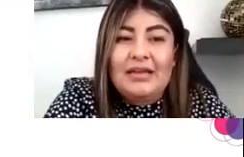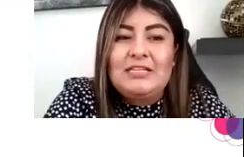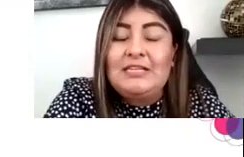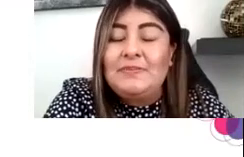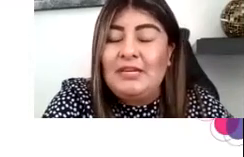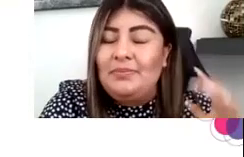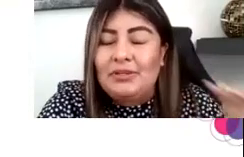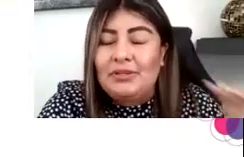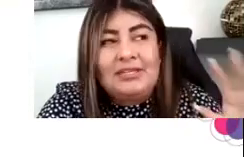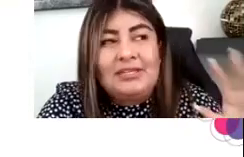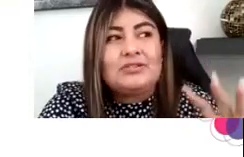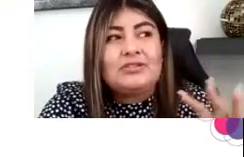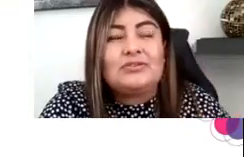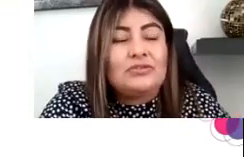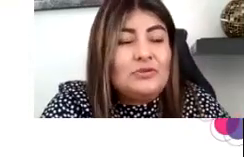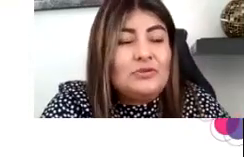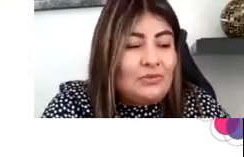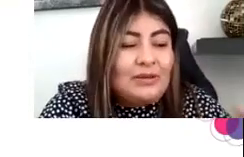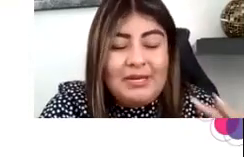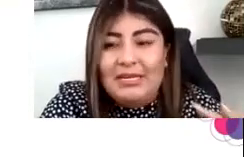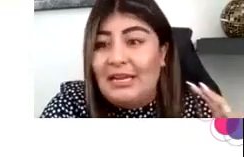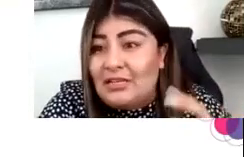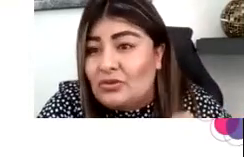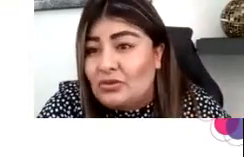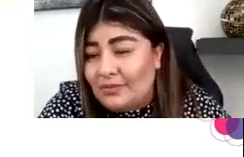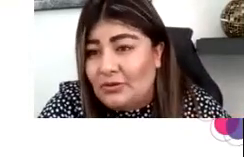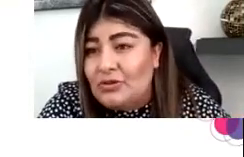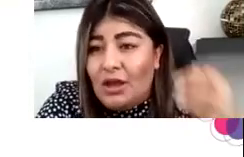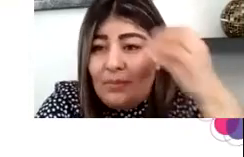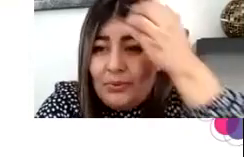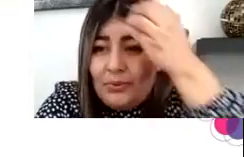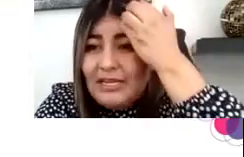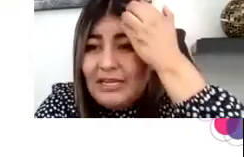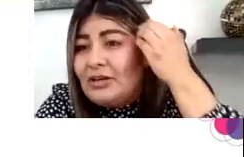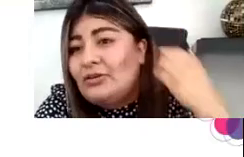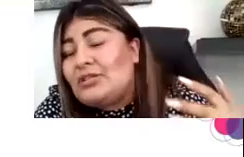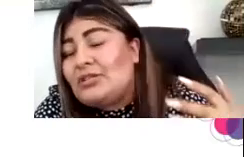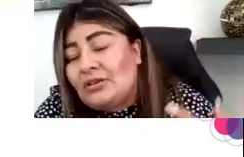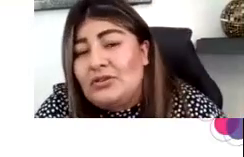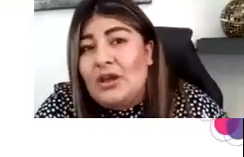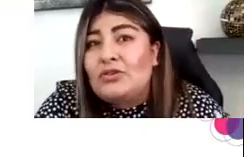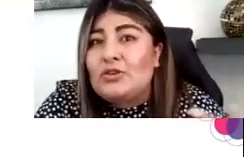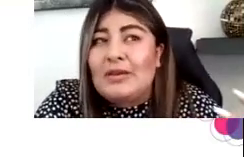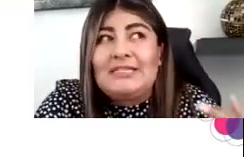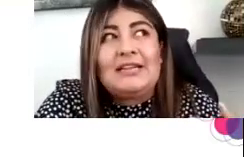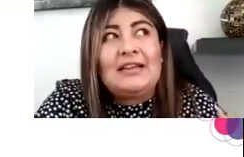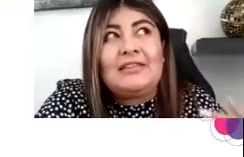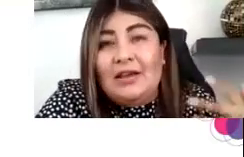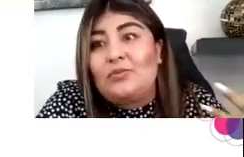Es bien importante, chicos, que nosotros podamos aprender estos conceptos porque el hecho de conocerlos nos va a hacer dar un buen